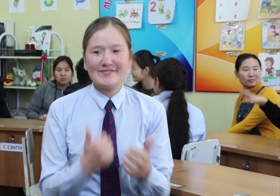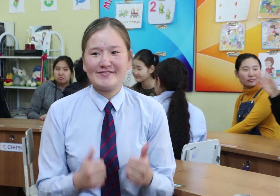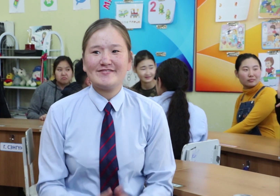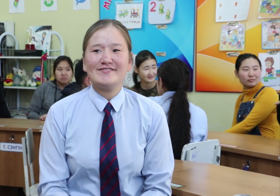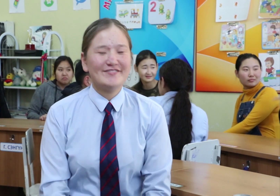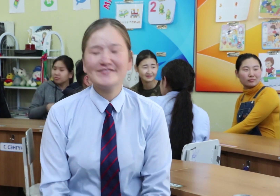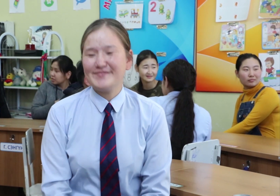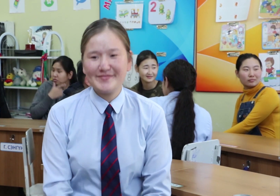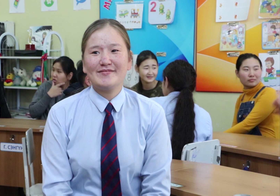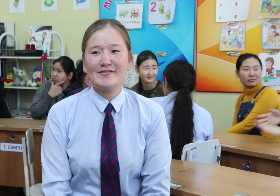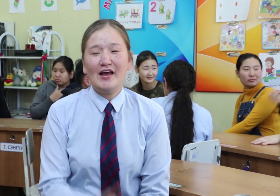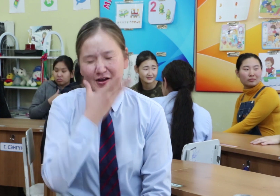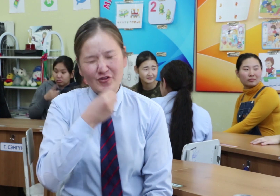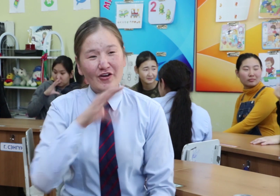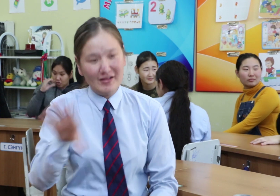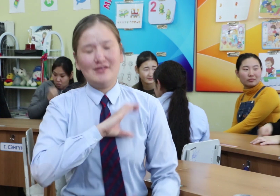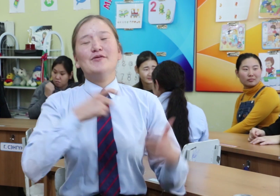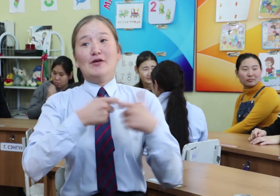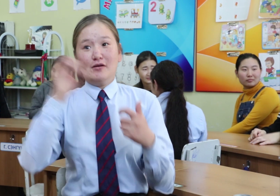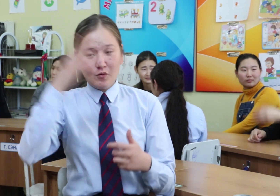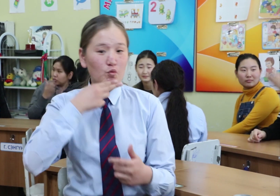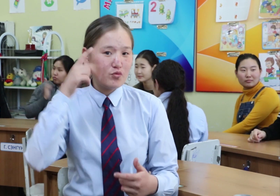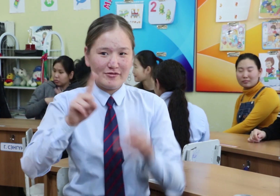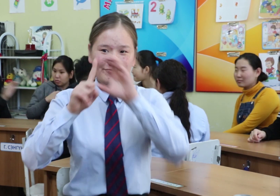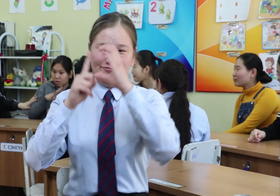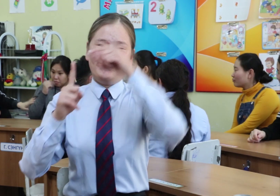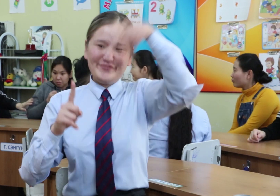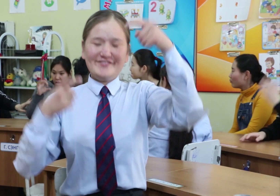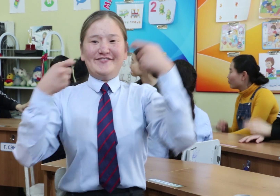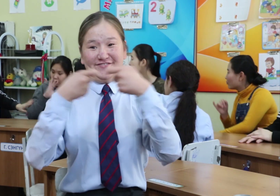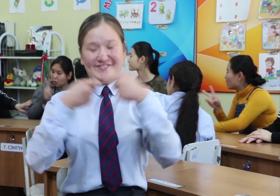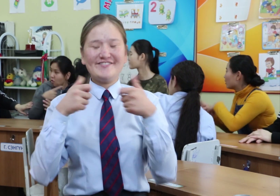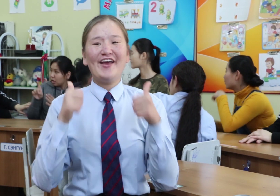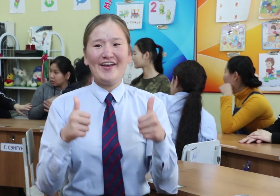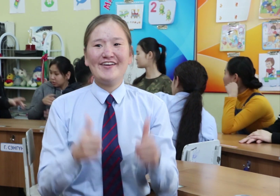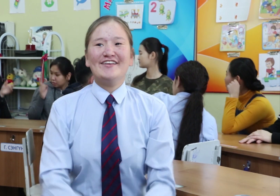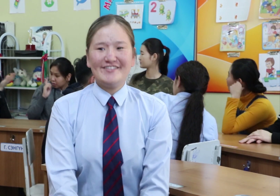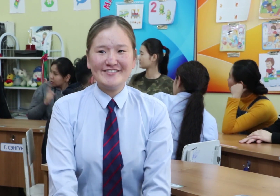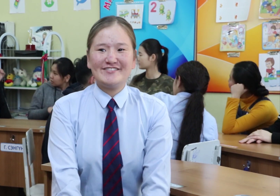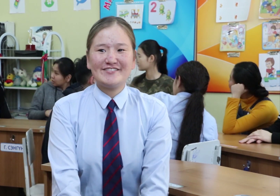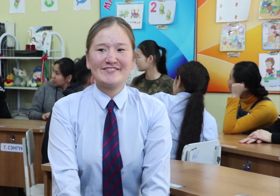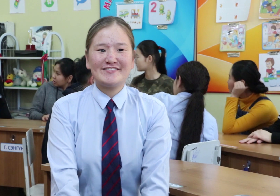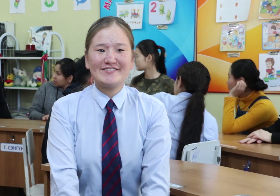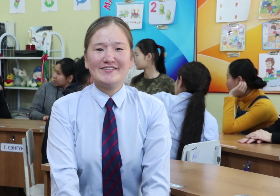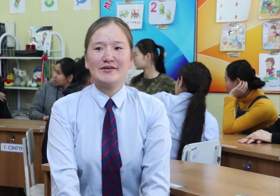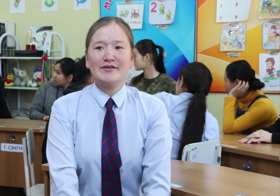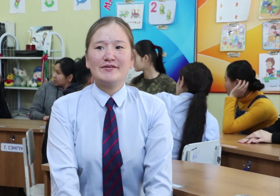ста айгүй амар байгаа. Ста сайхан маа сэтгэл маш таламтай. Сонсголгүй миний соёл тарсан үйлчлэгэнд явж